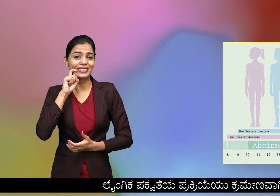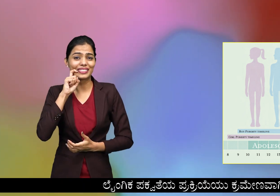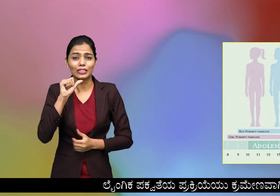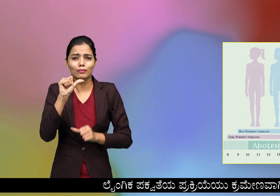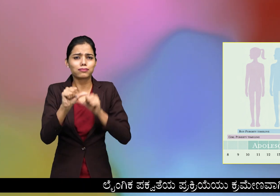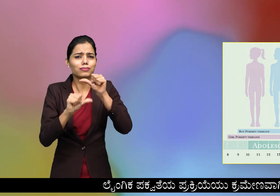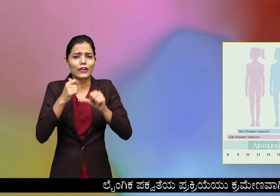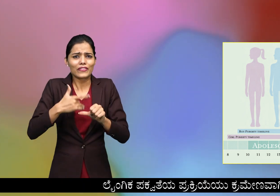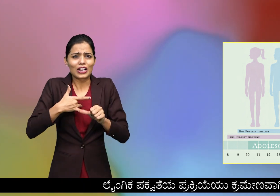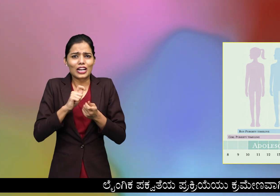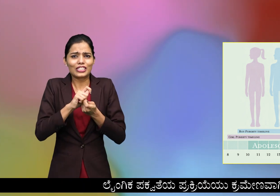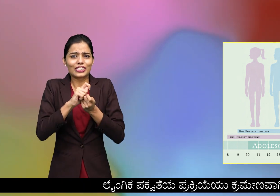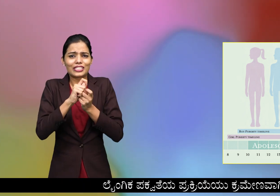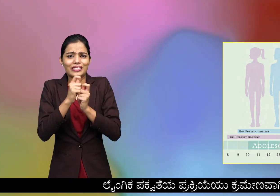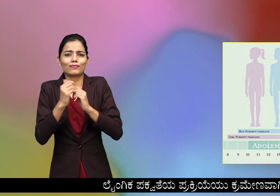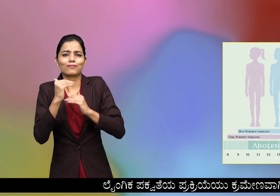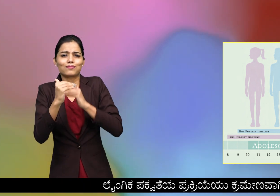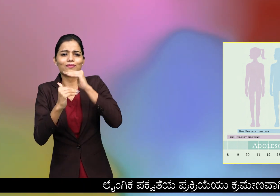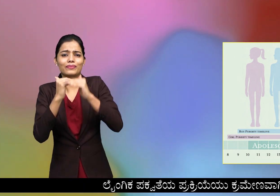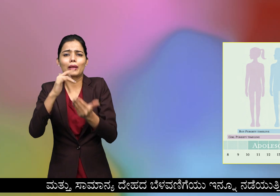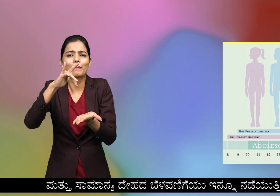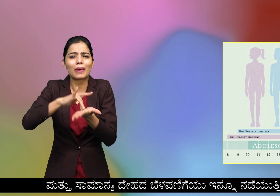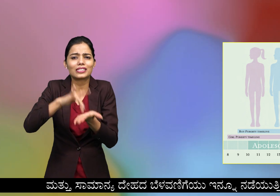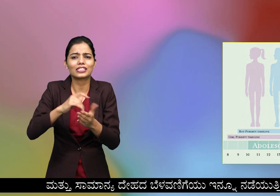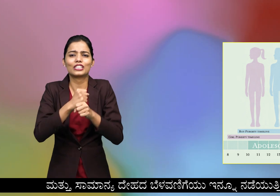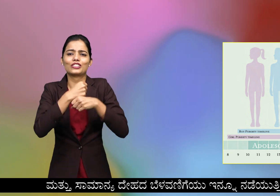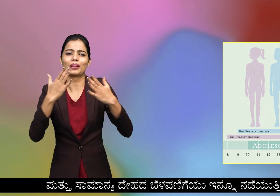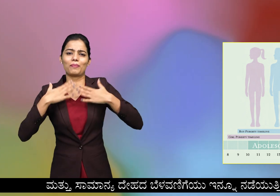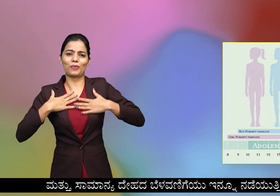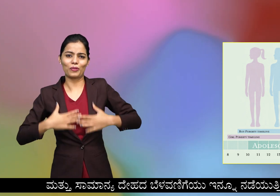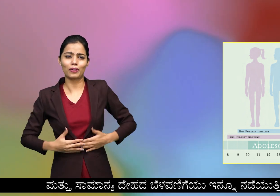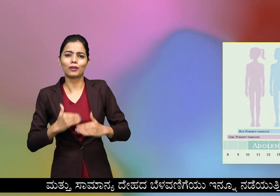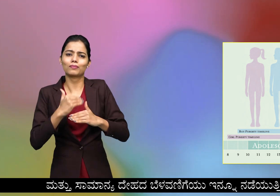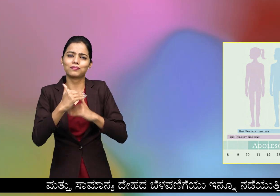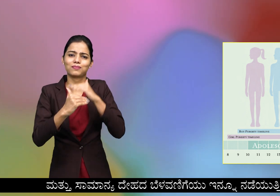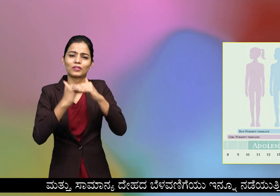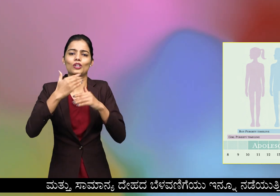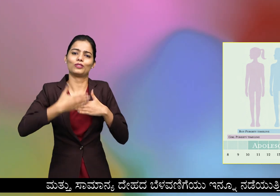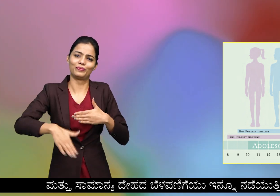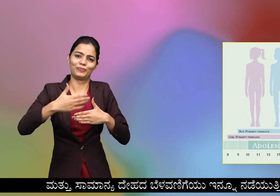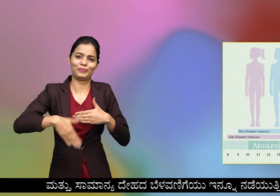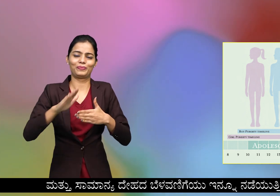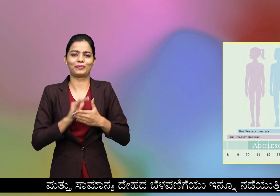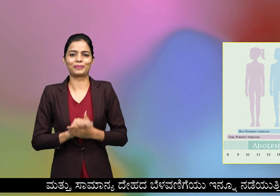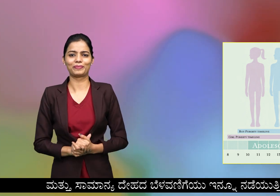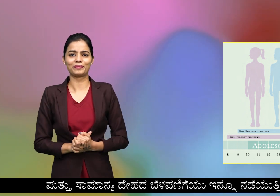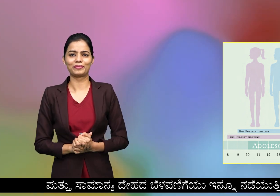ಲೈಂಗಿಕ ಪಕ್ವತೆಯ ಪ್ರಕ್ರಿಯೆಯು ಕ್ರಮೇಣವಾಗಿರುತ್ತದೆ ಮತ್ತು ಸಾಮಾನ್ಯ ದೇಹದ ಬೆಳವಣಿಗೆಯು ಇನ್ನೂ ನಡೆಯುತ್ತಿರುವಾಗ ನಡೆಯುತ್ತದೆ.